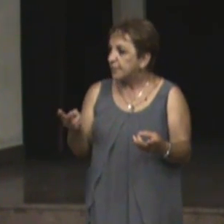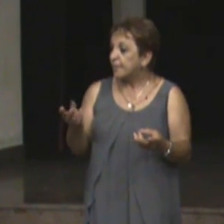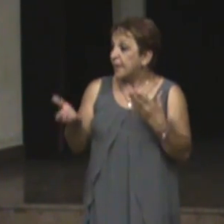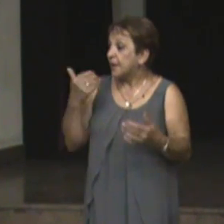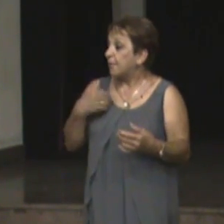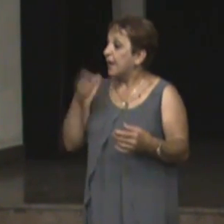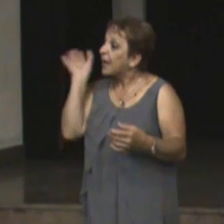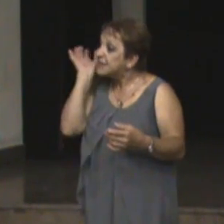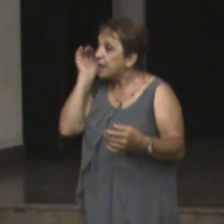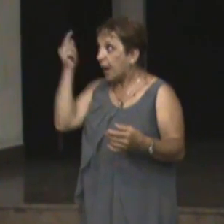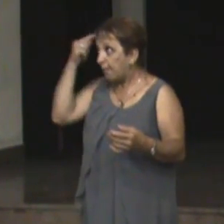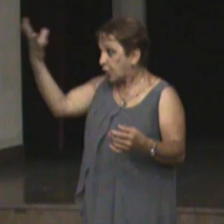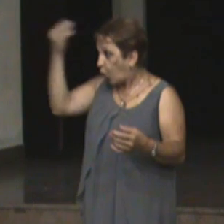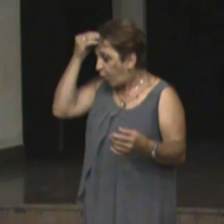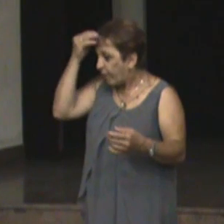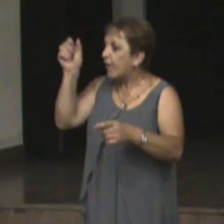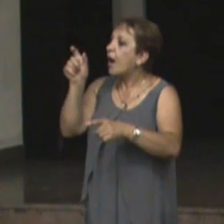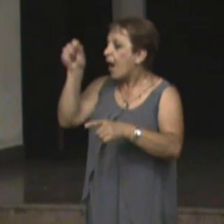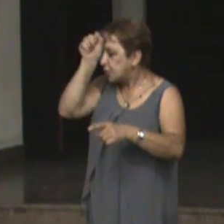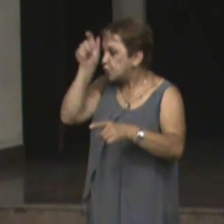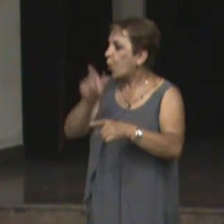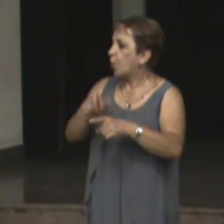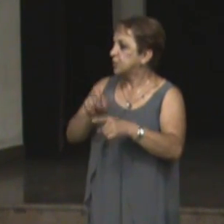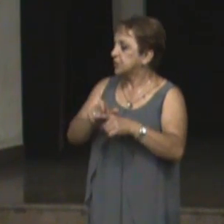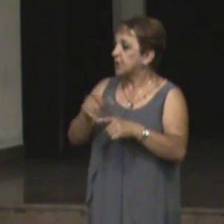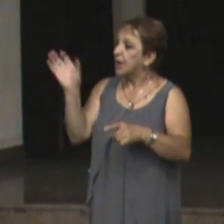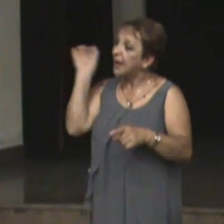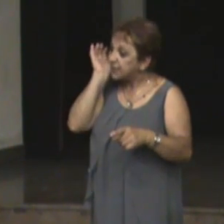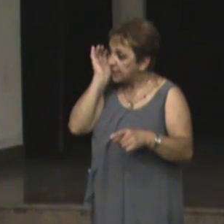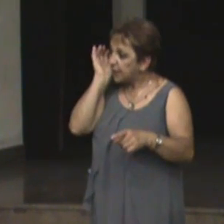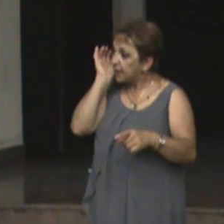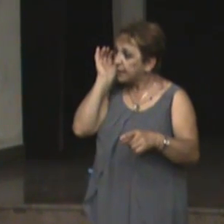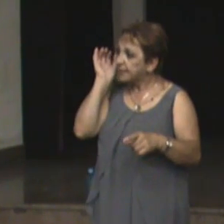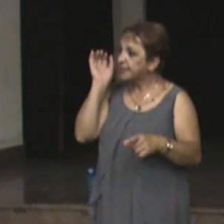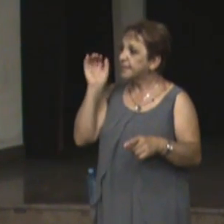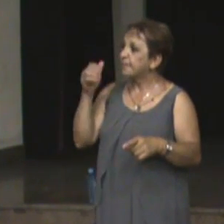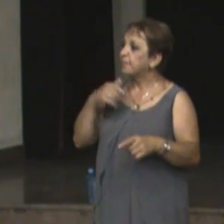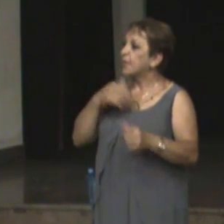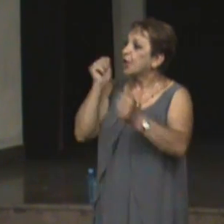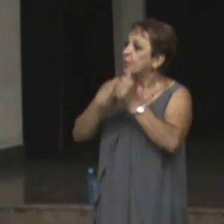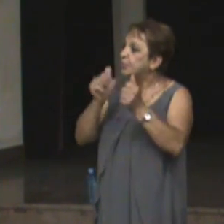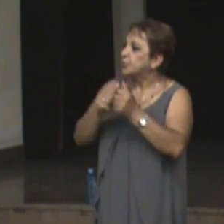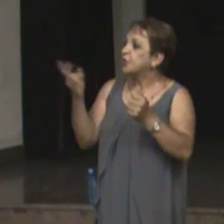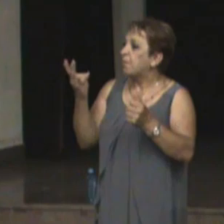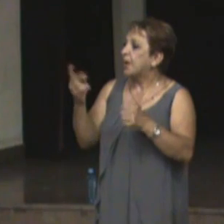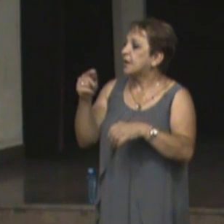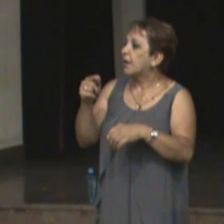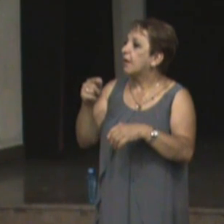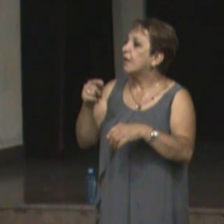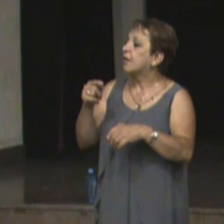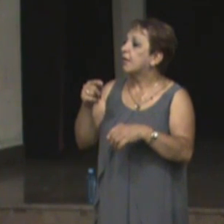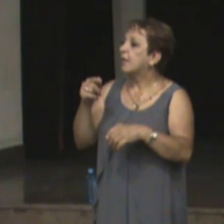Եթե լսենք մտքով Աստծո խոսքը նաև, ուրեմն մենք միշտ պիտի առիթը բաց